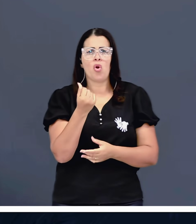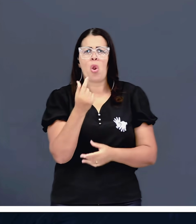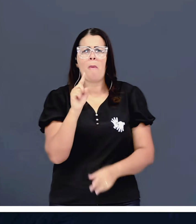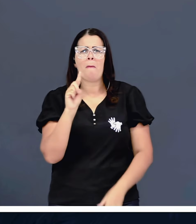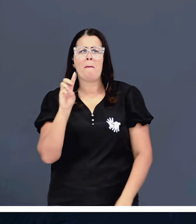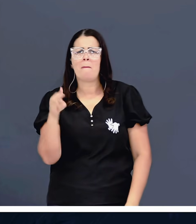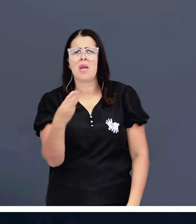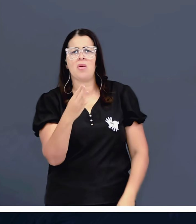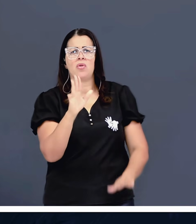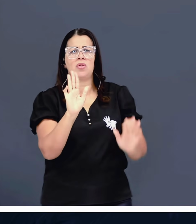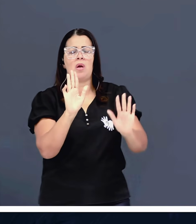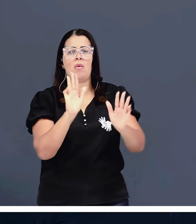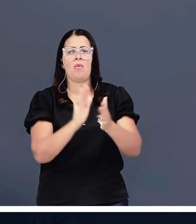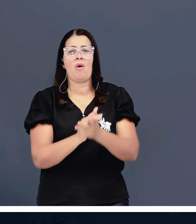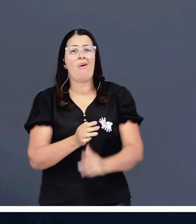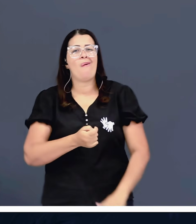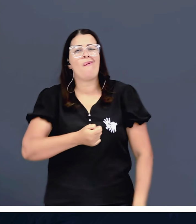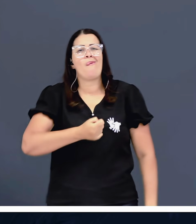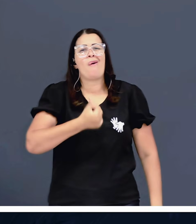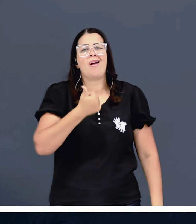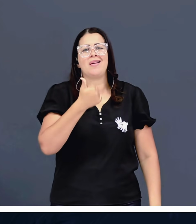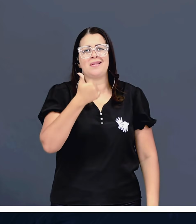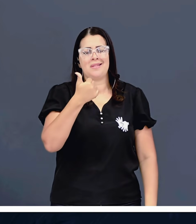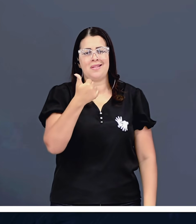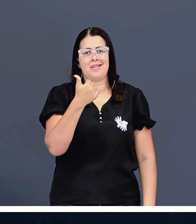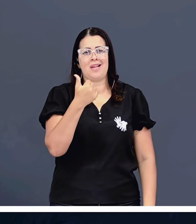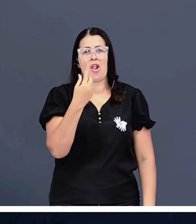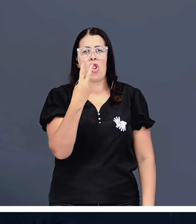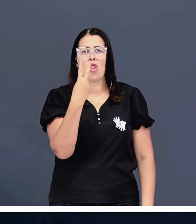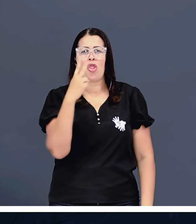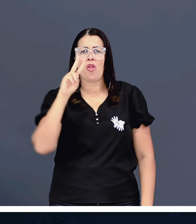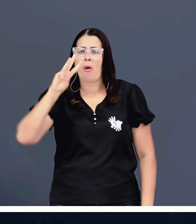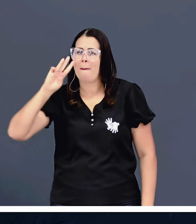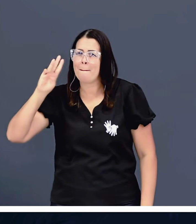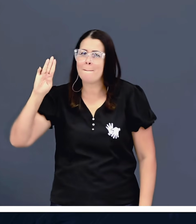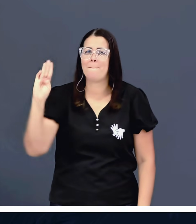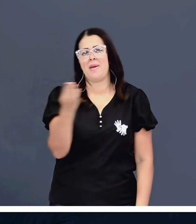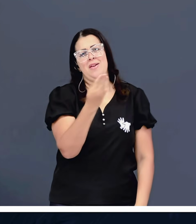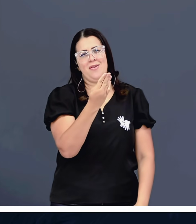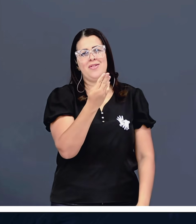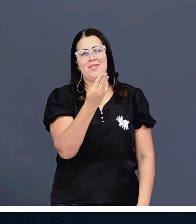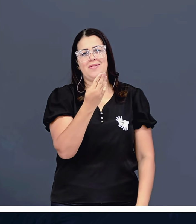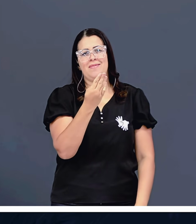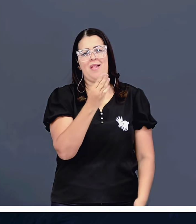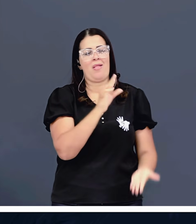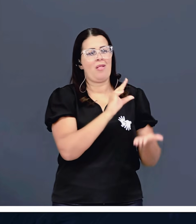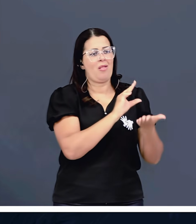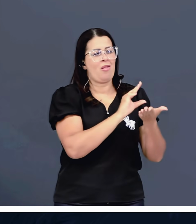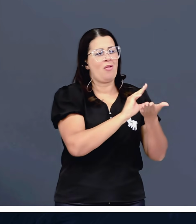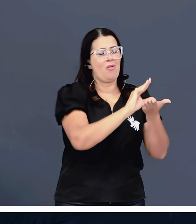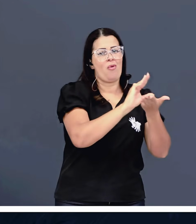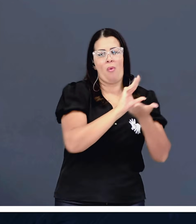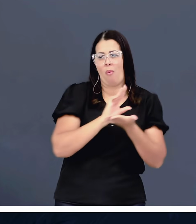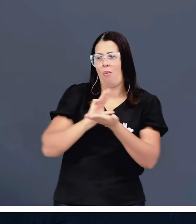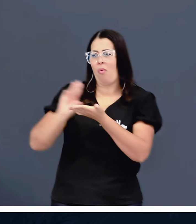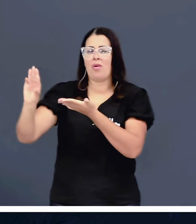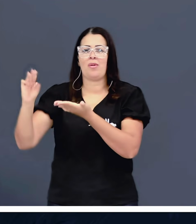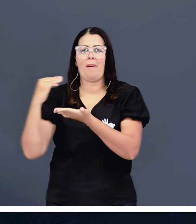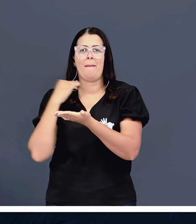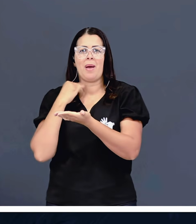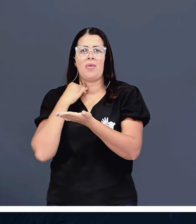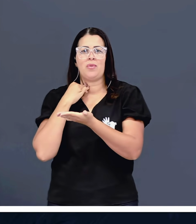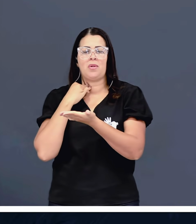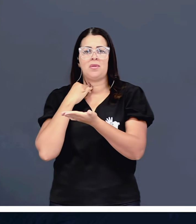milhões, quase 2 bilhões, de uma conta para outra. Agora